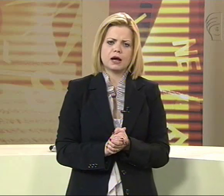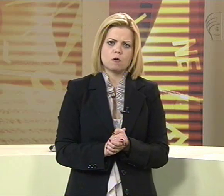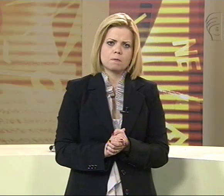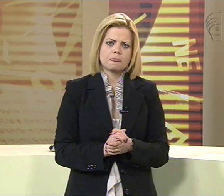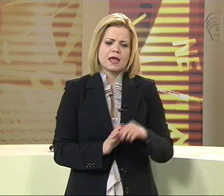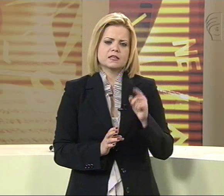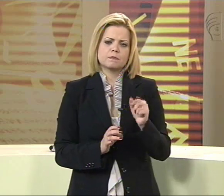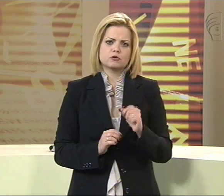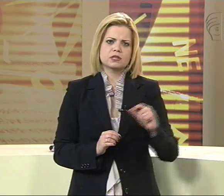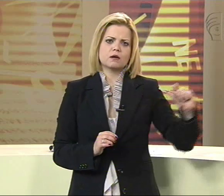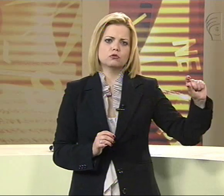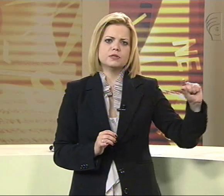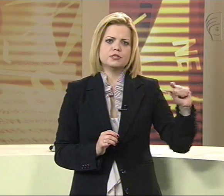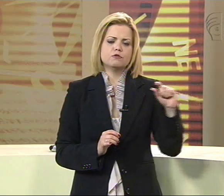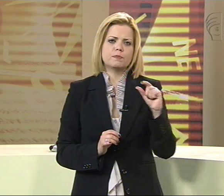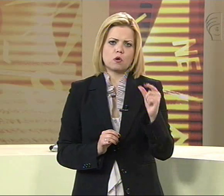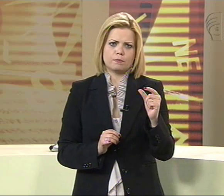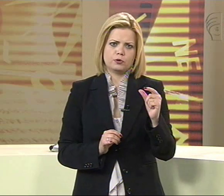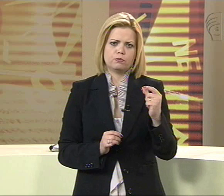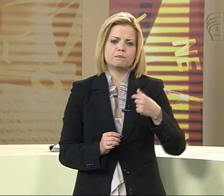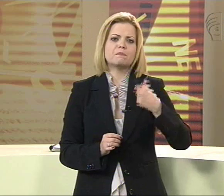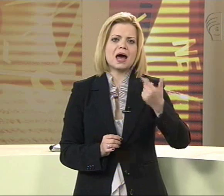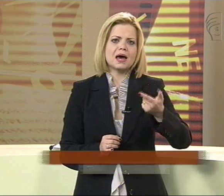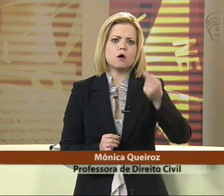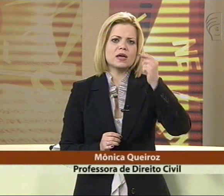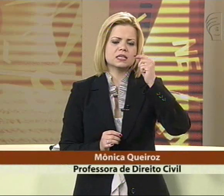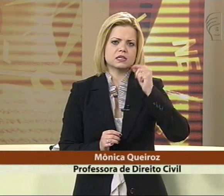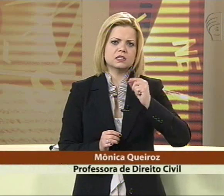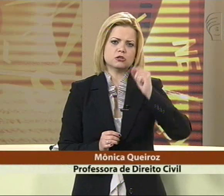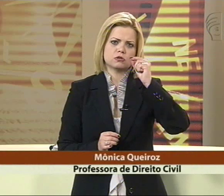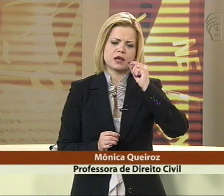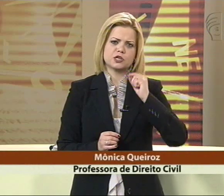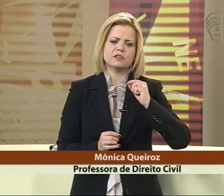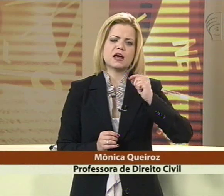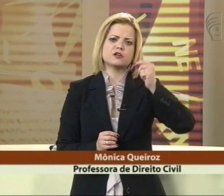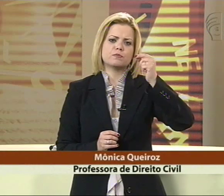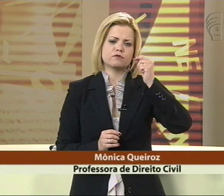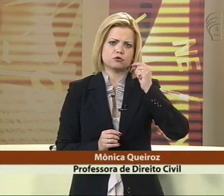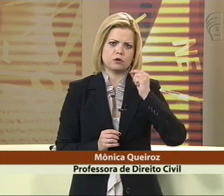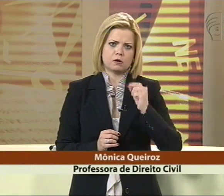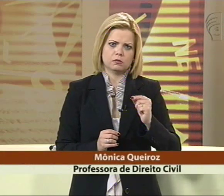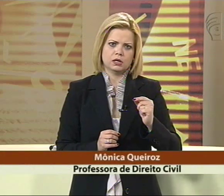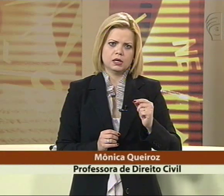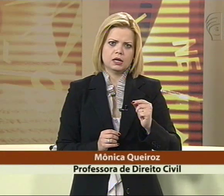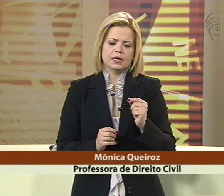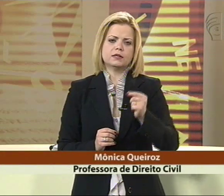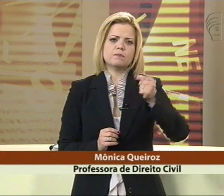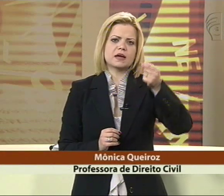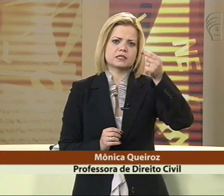profissional, essa pessoa terá um domicílio próprio para o exercício da atividade profissional. Então,